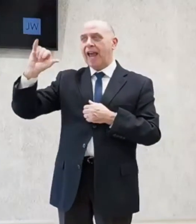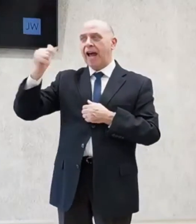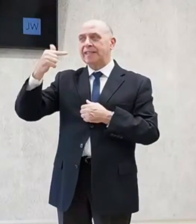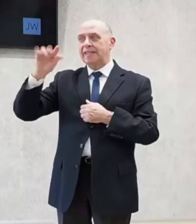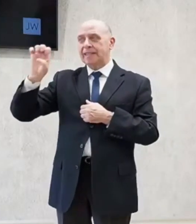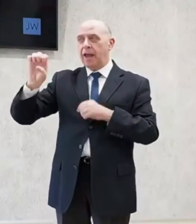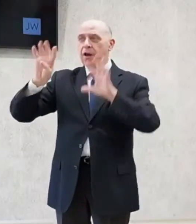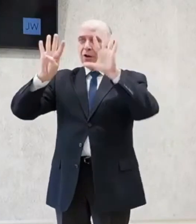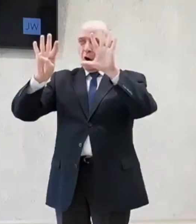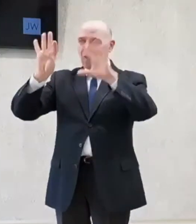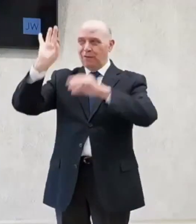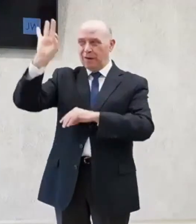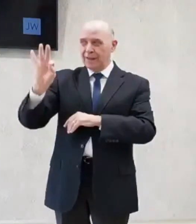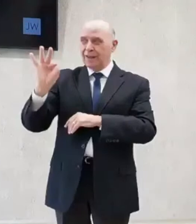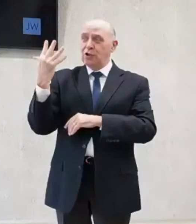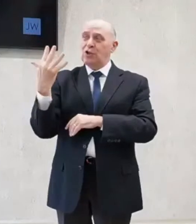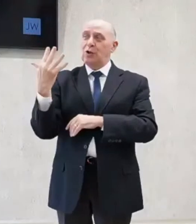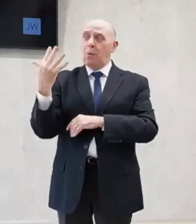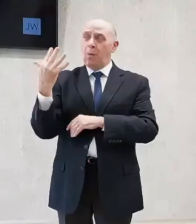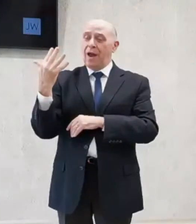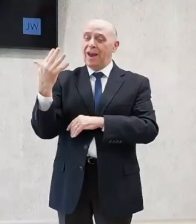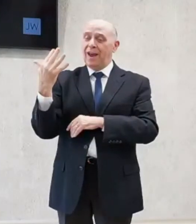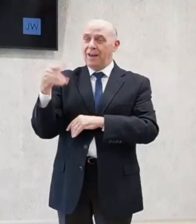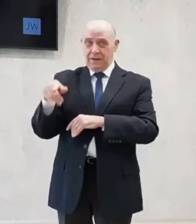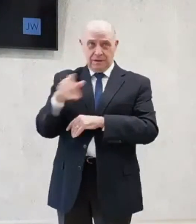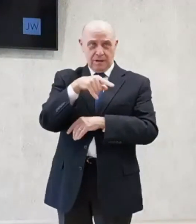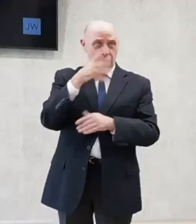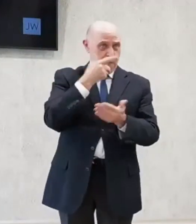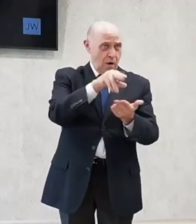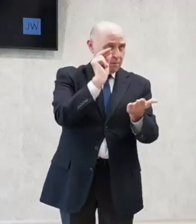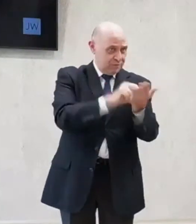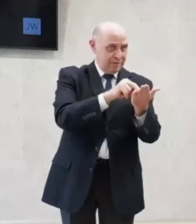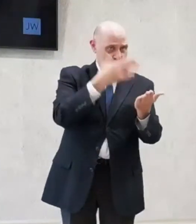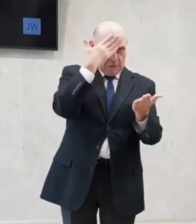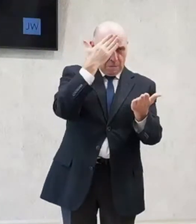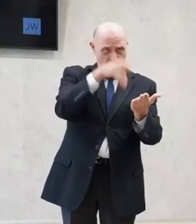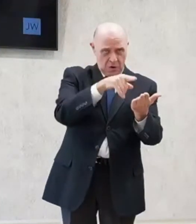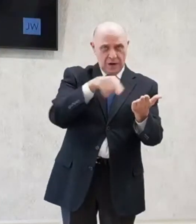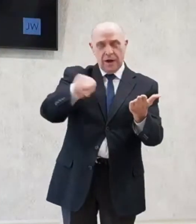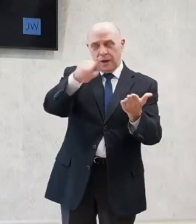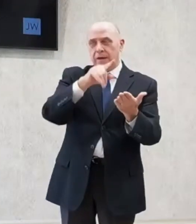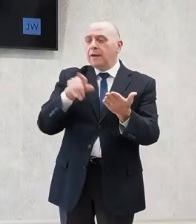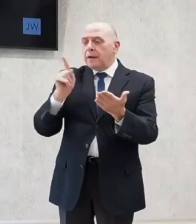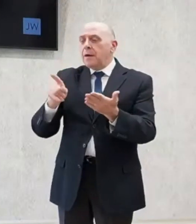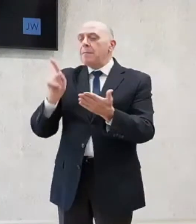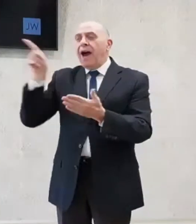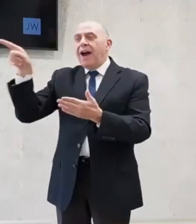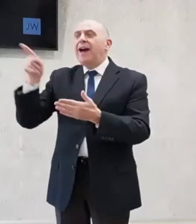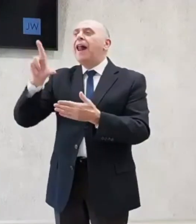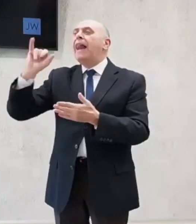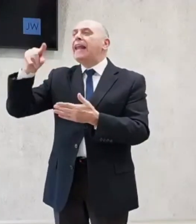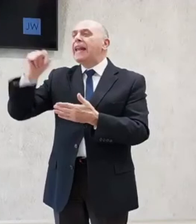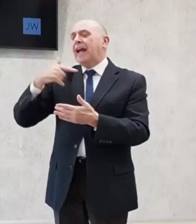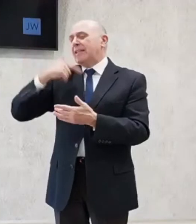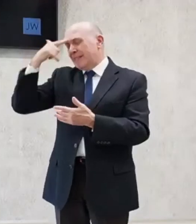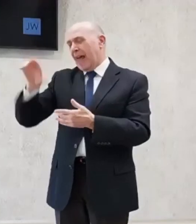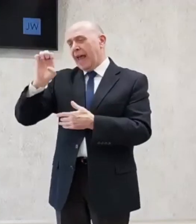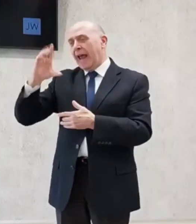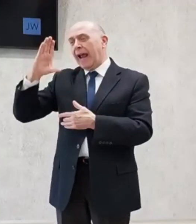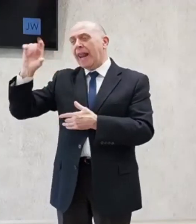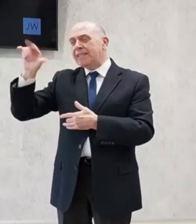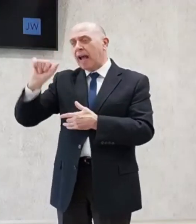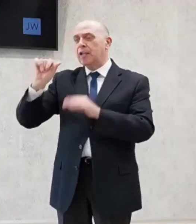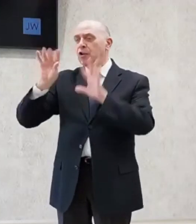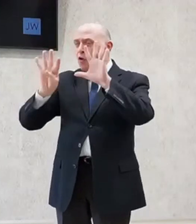appunti e poi magari leggerli con calma questi versetti perché sono una base di riflessione veramente dicevamo lei conosceva Ecclesiaste 95